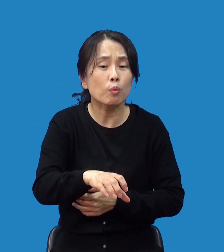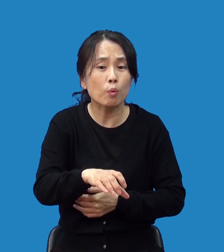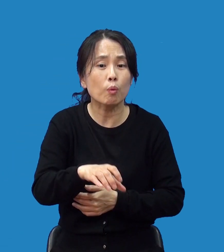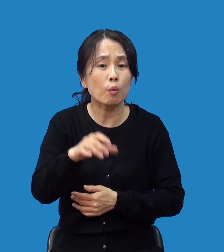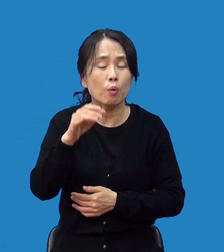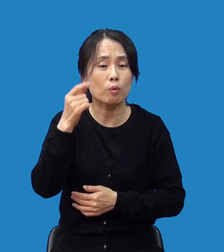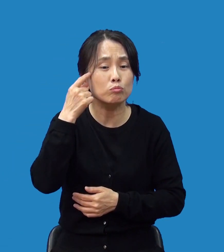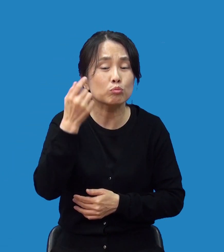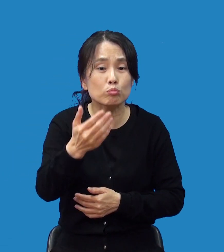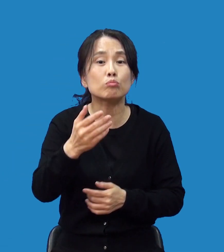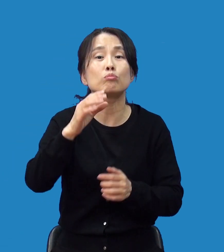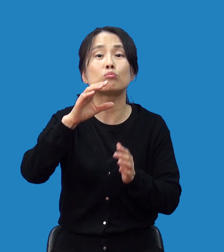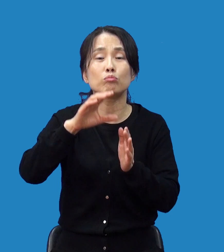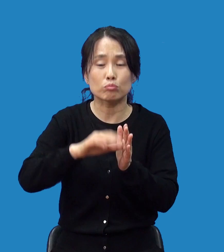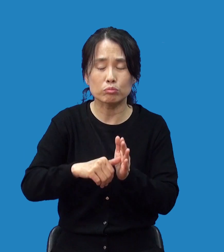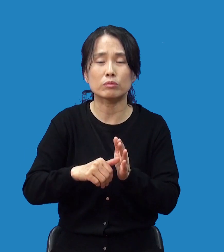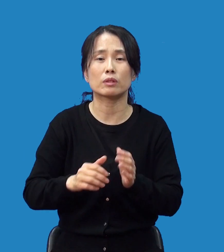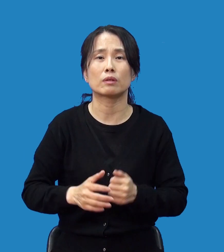모양이냐?